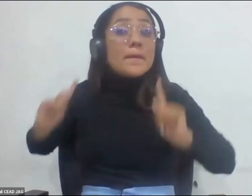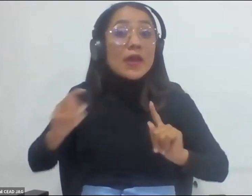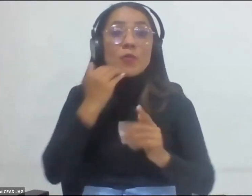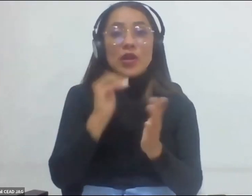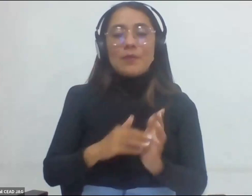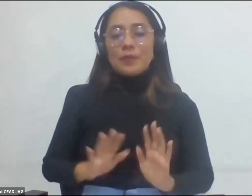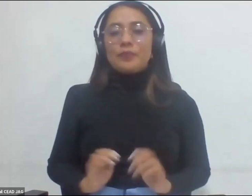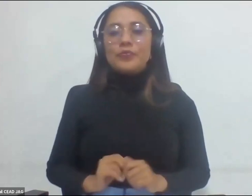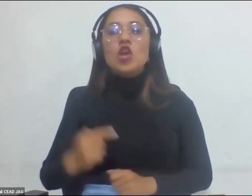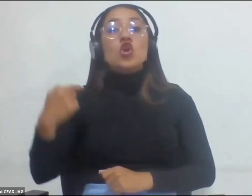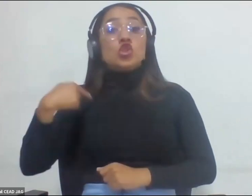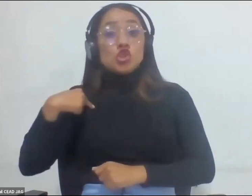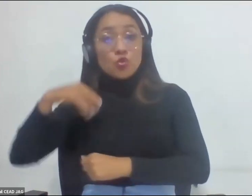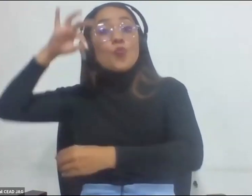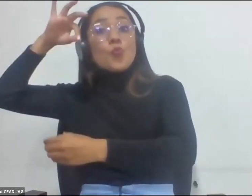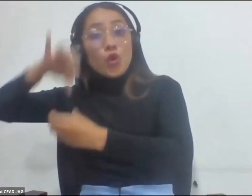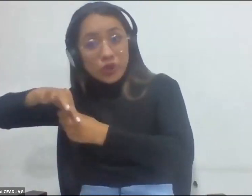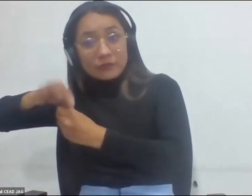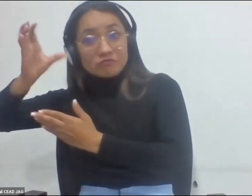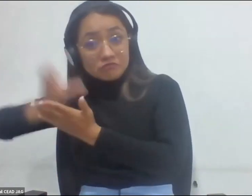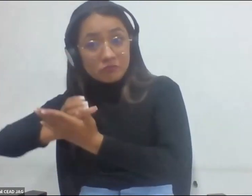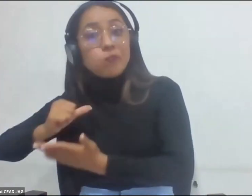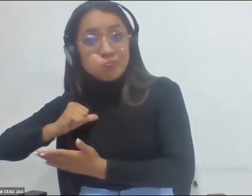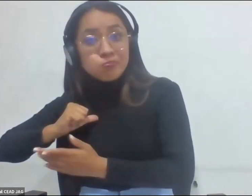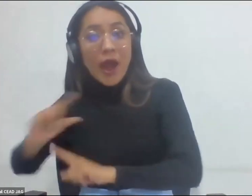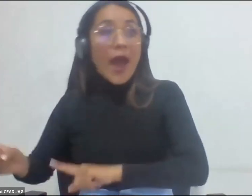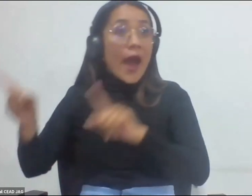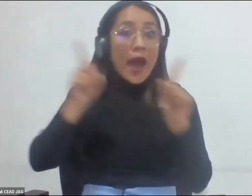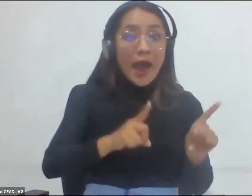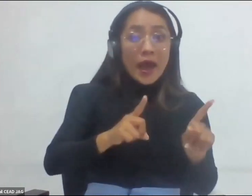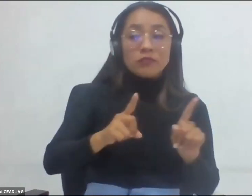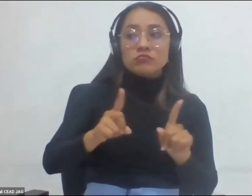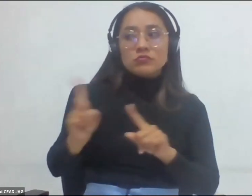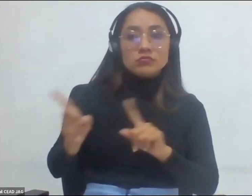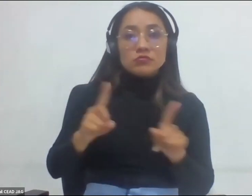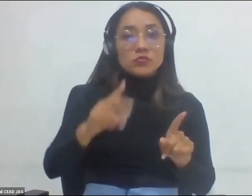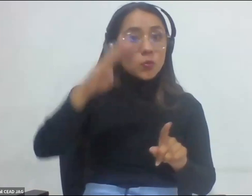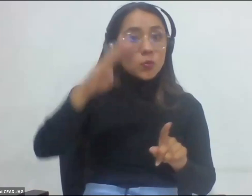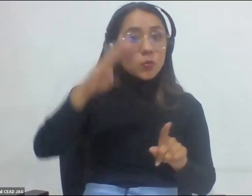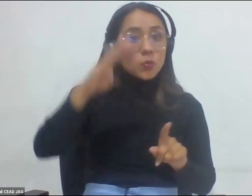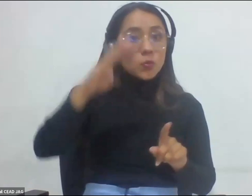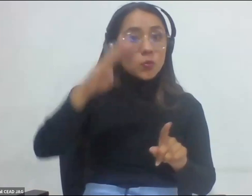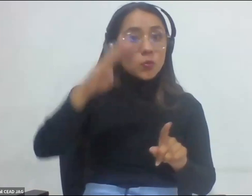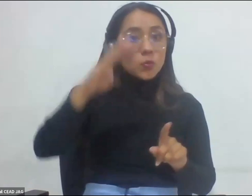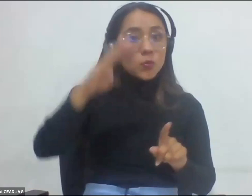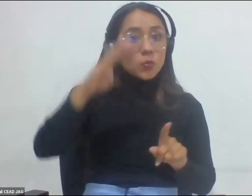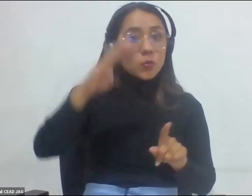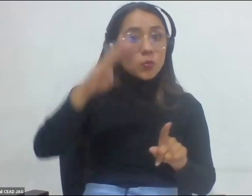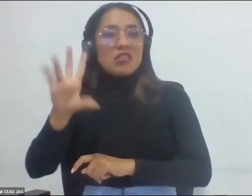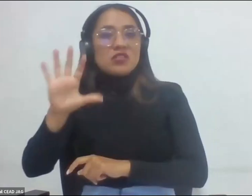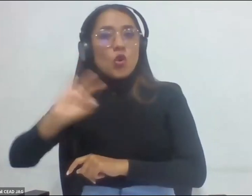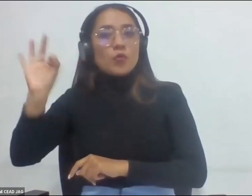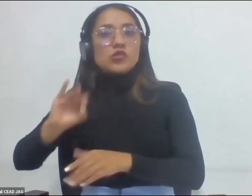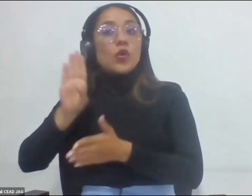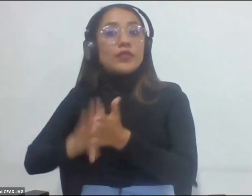haya votado y que no sea miembro de las fuerzas públicas puede tener 25% de descuento aprovecho para contarles que